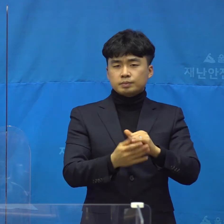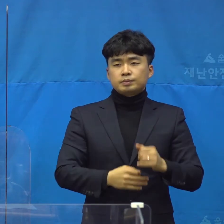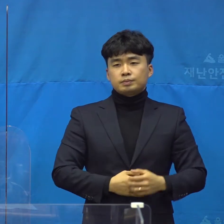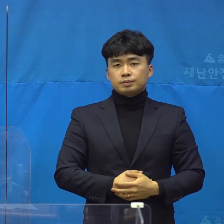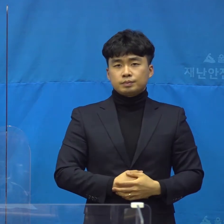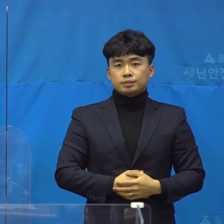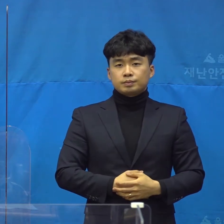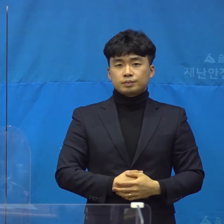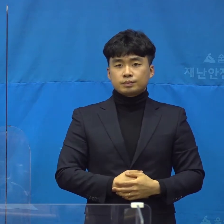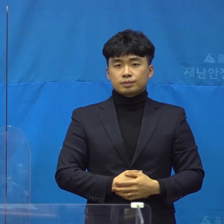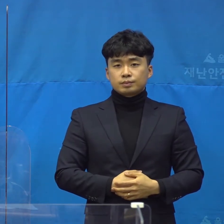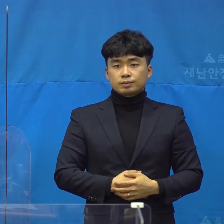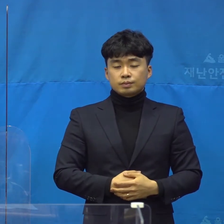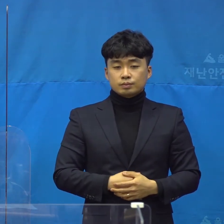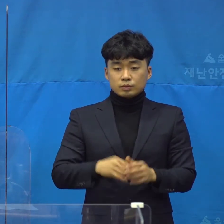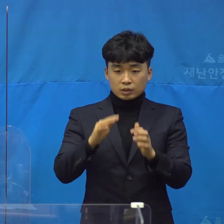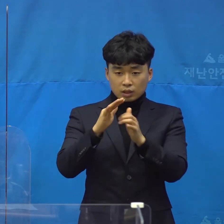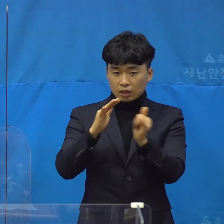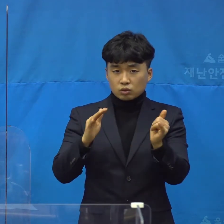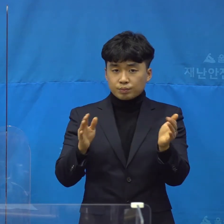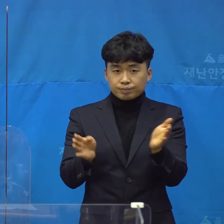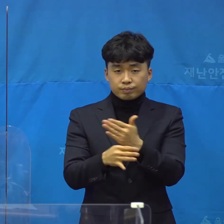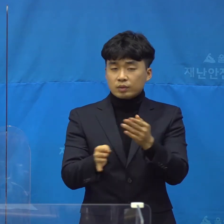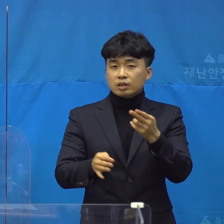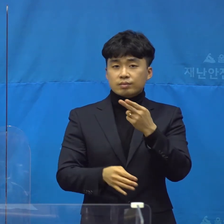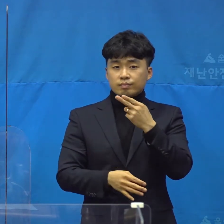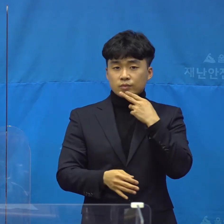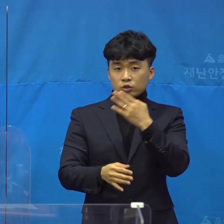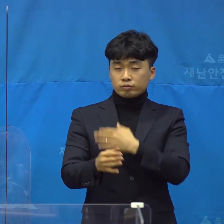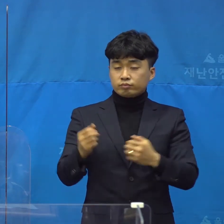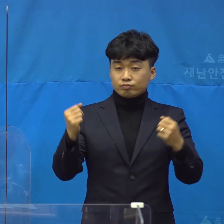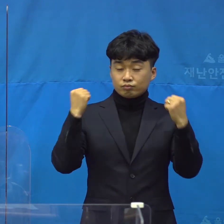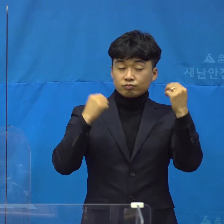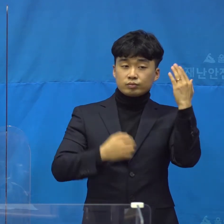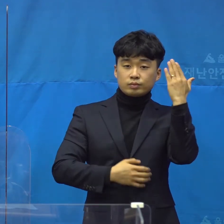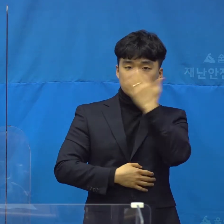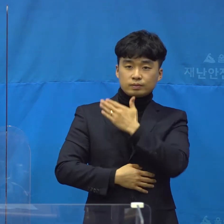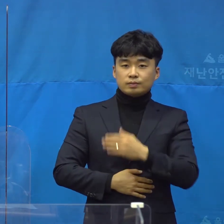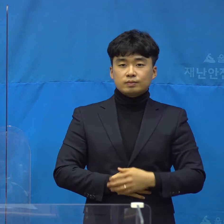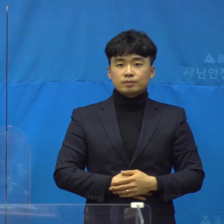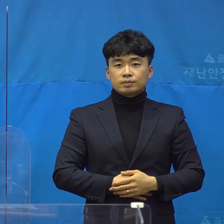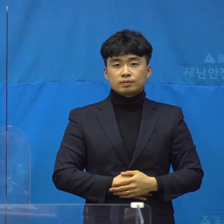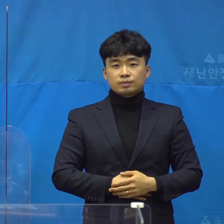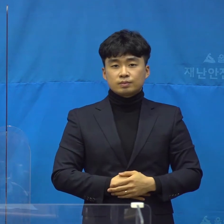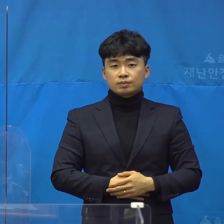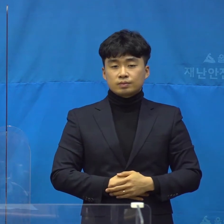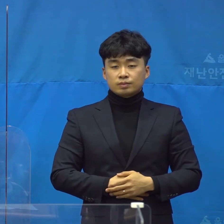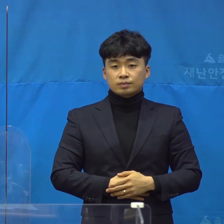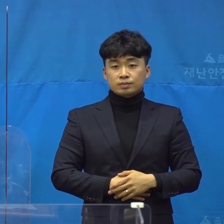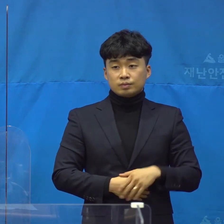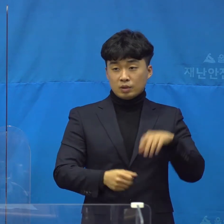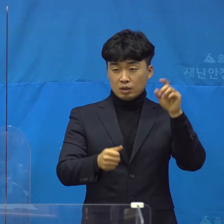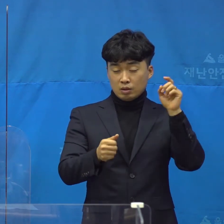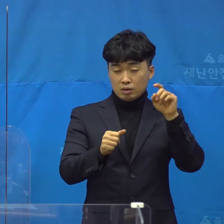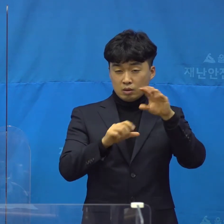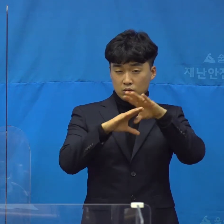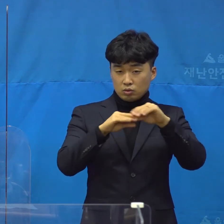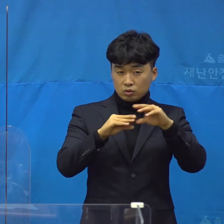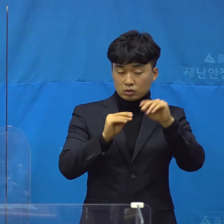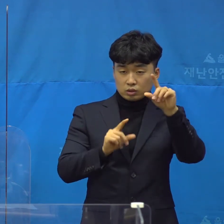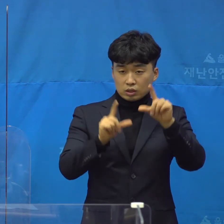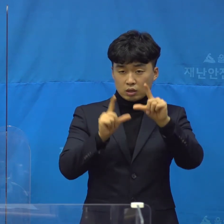입국자입니다. 동거가족은 없고 가족 건강상태는 양호합니다. 조치사항은 해외